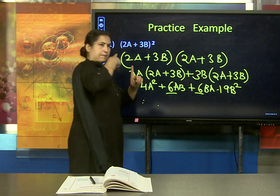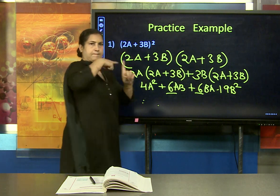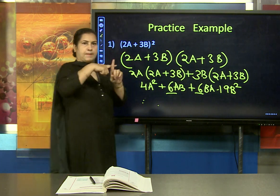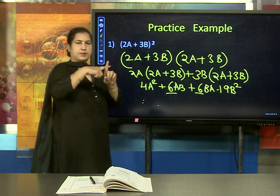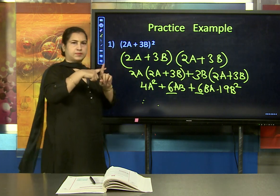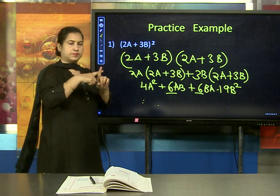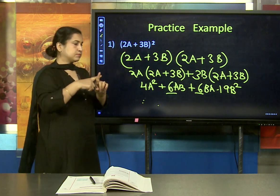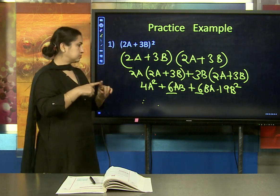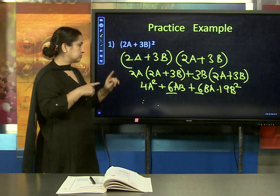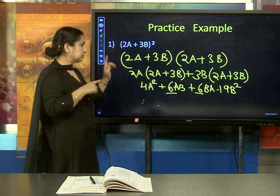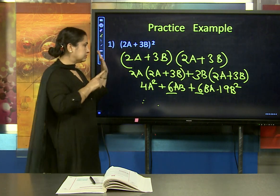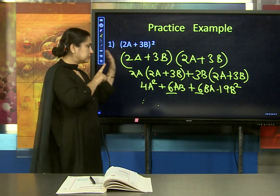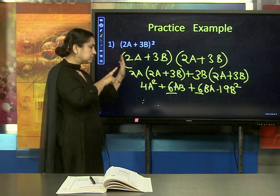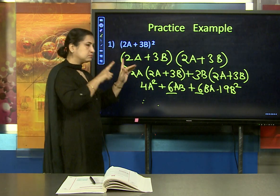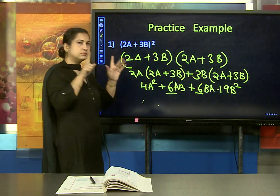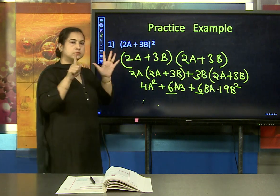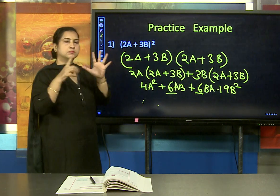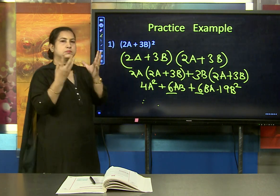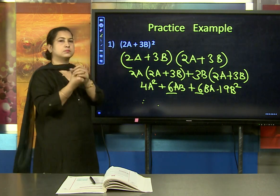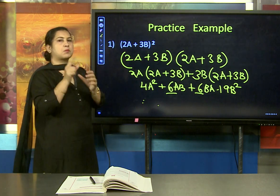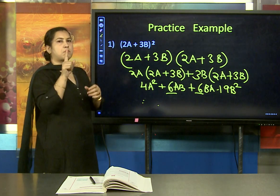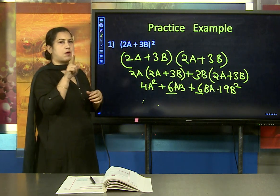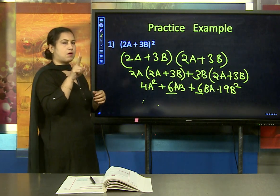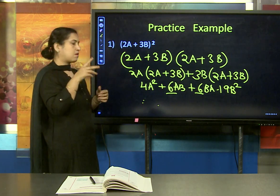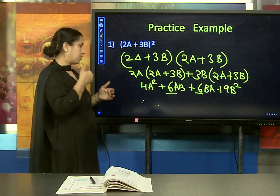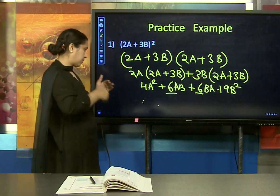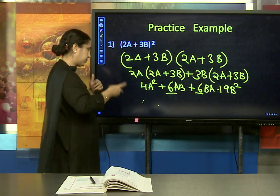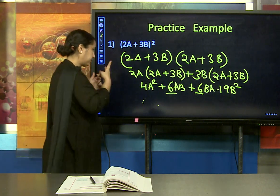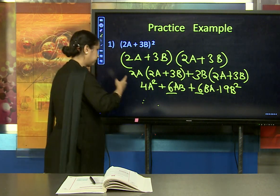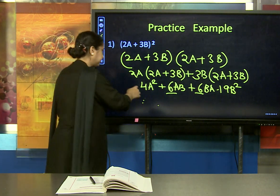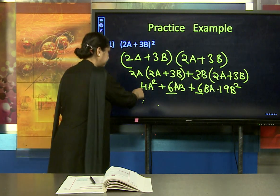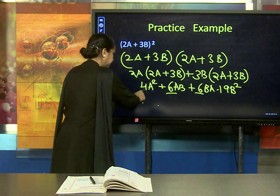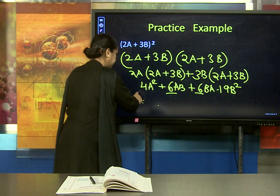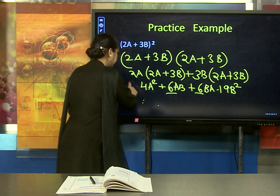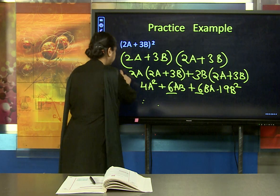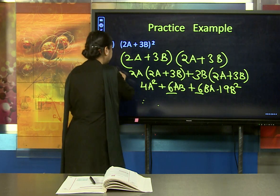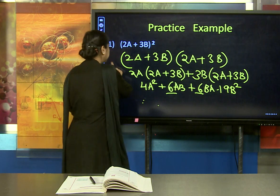इन दोनों को जमा किया जाएगा। देखिए, तो ये हो गया 6 और 6 12।